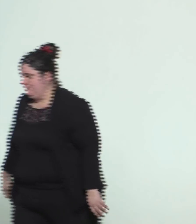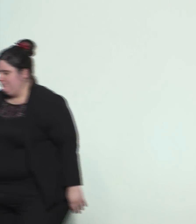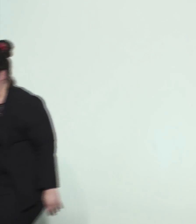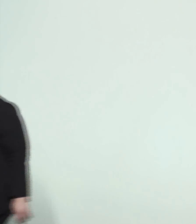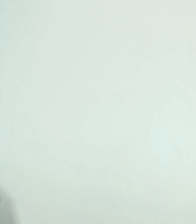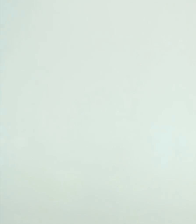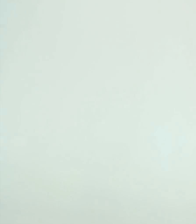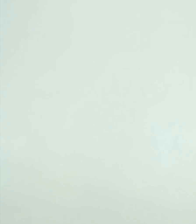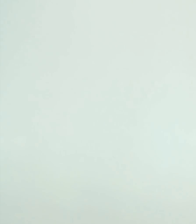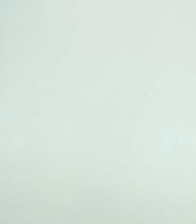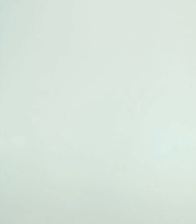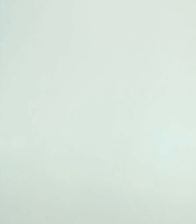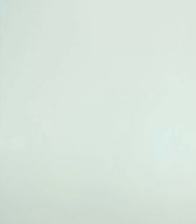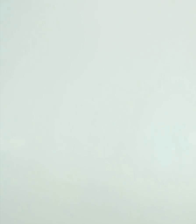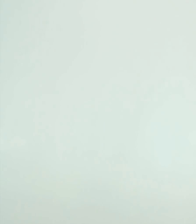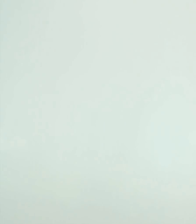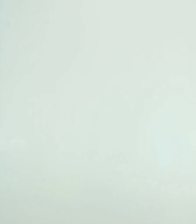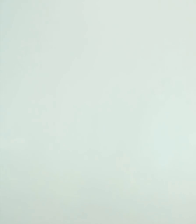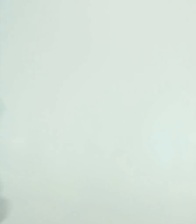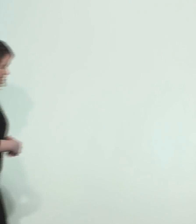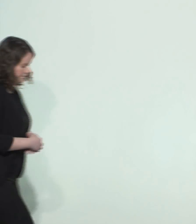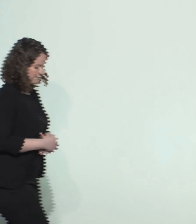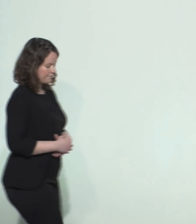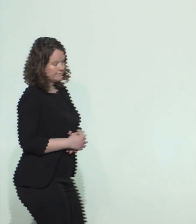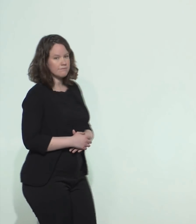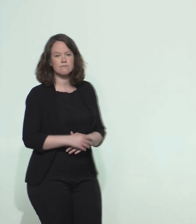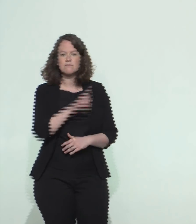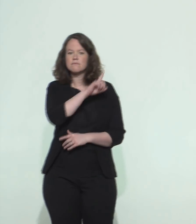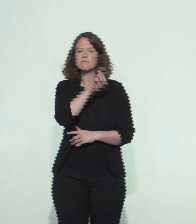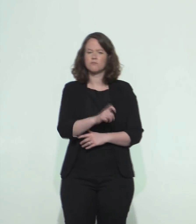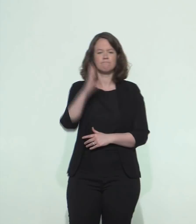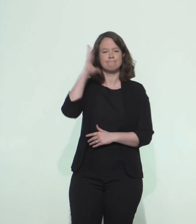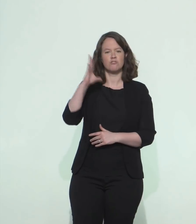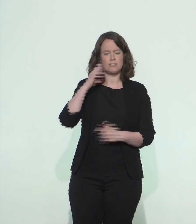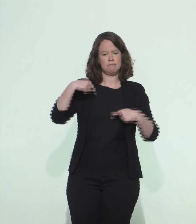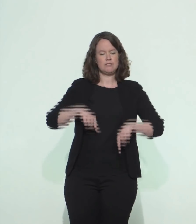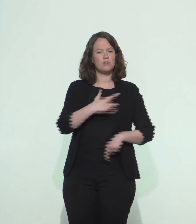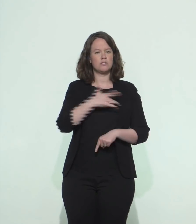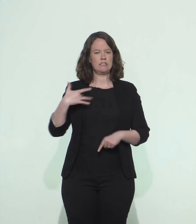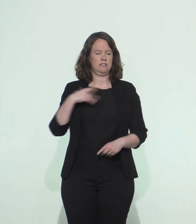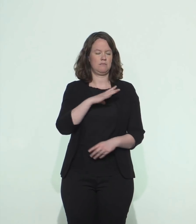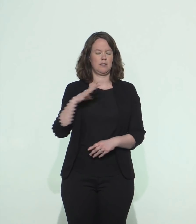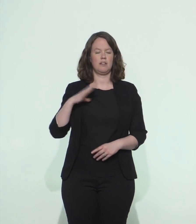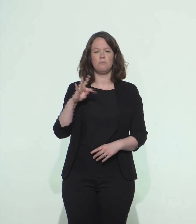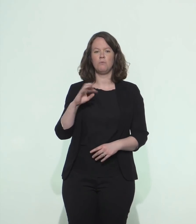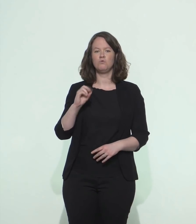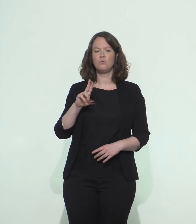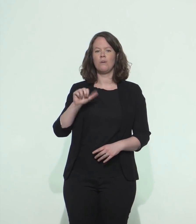Challenge. L'ex-ministre de la Santé Marisol Touraine a évoqué un stock d'état de masques de 750